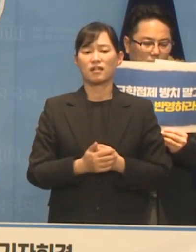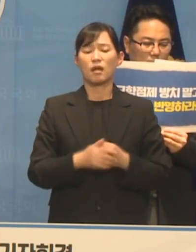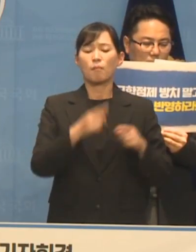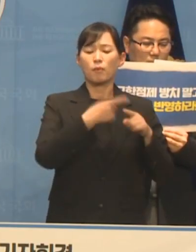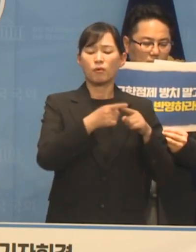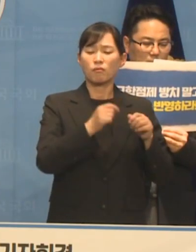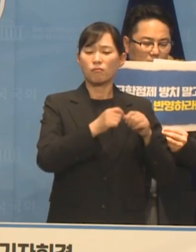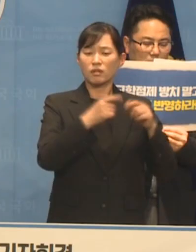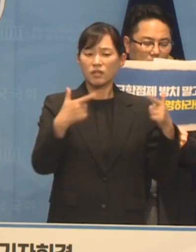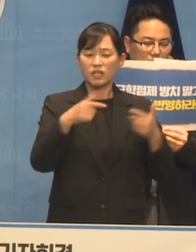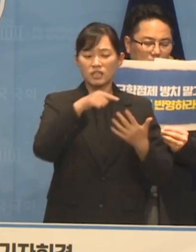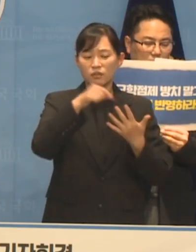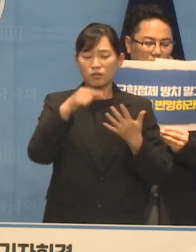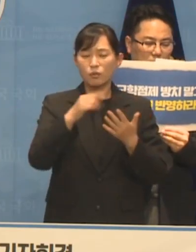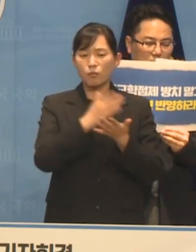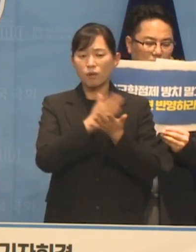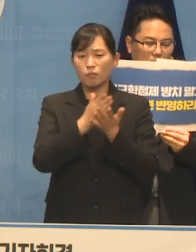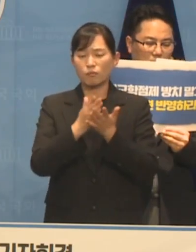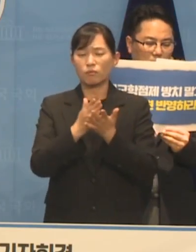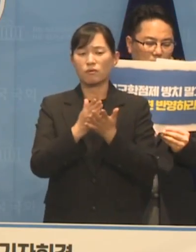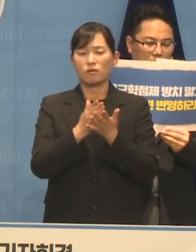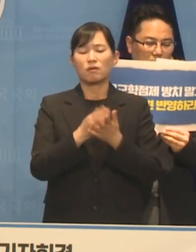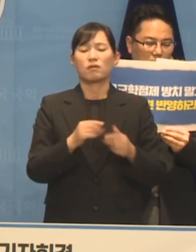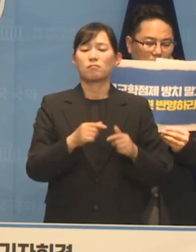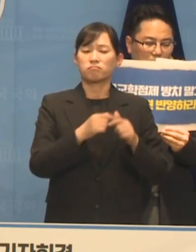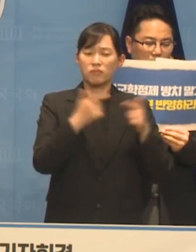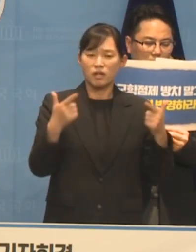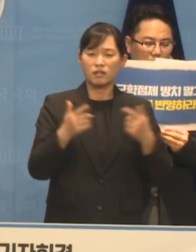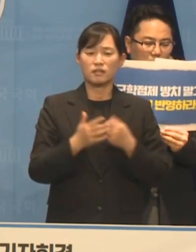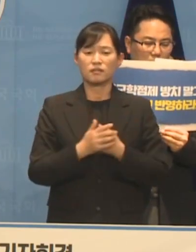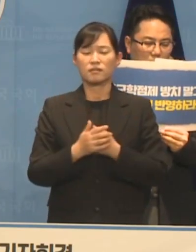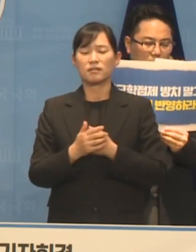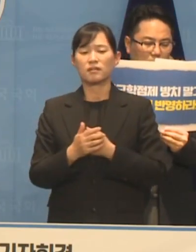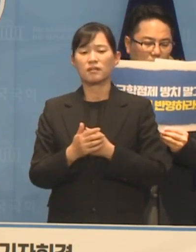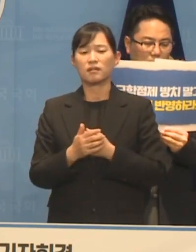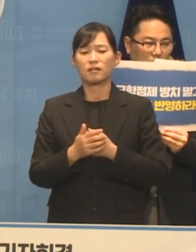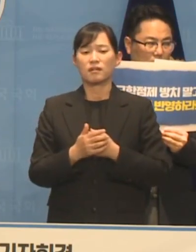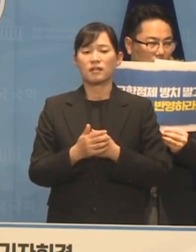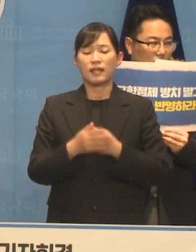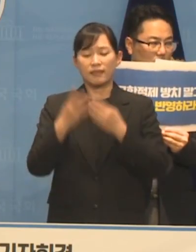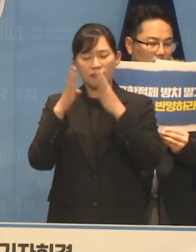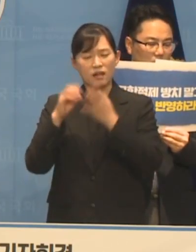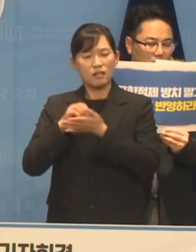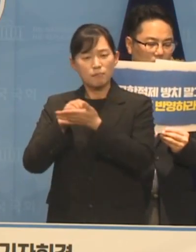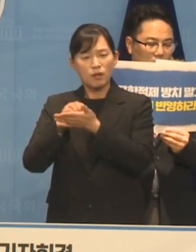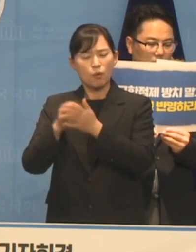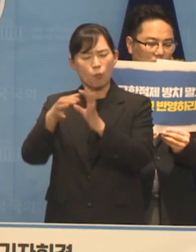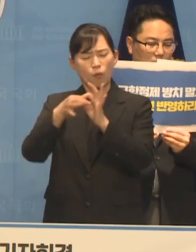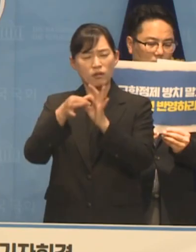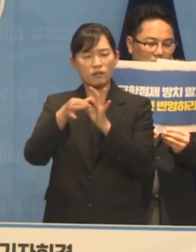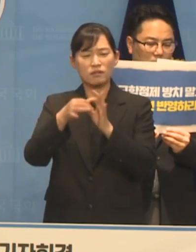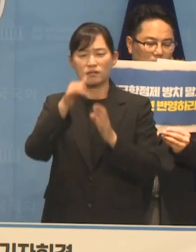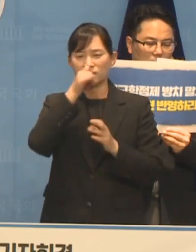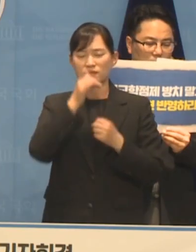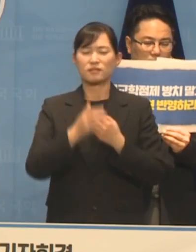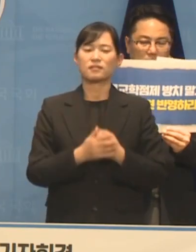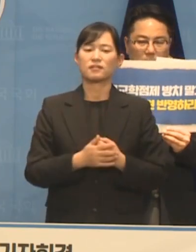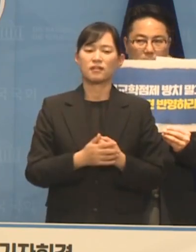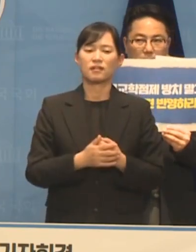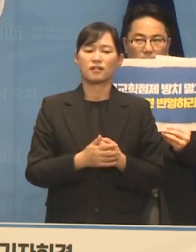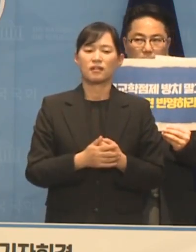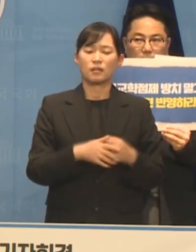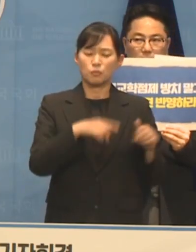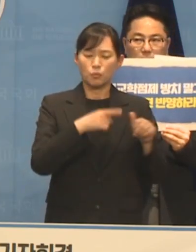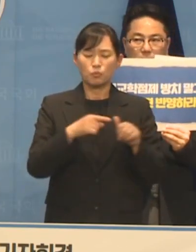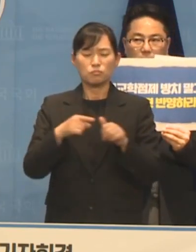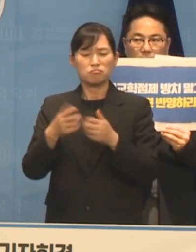확대, 선택 과목 평가 반영 강화, 성취 기반 내신 운영과 대입의 연계 강화 등 입시와 교육이